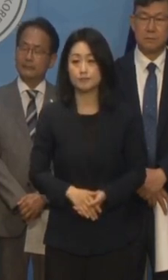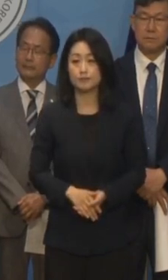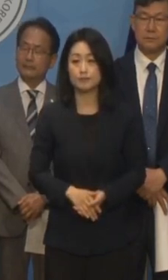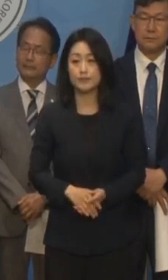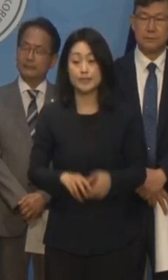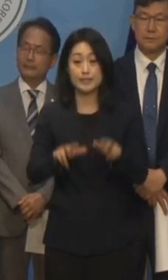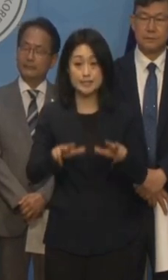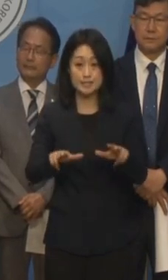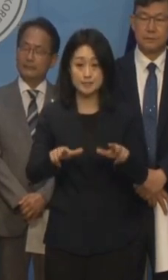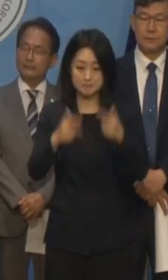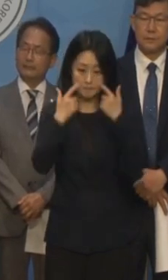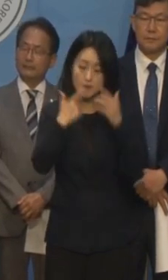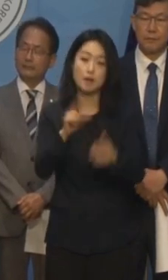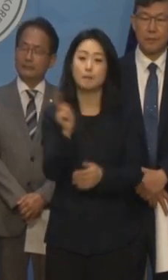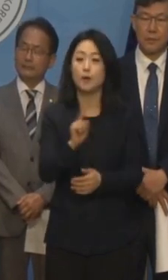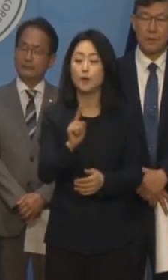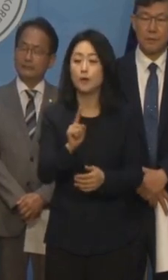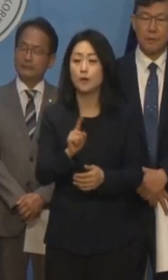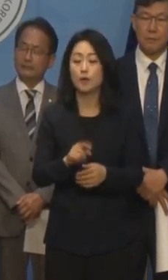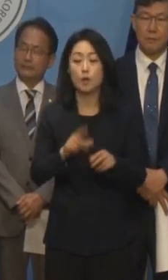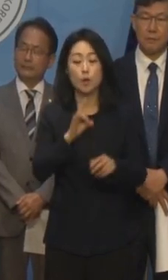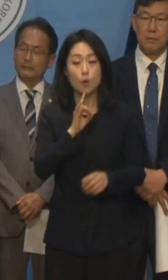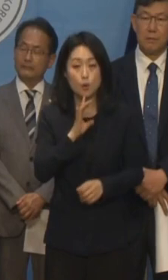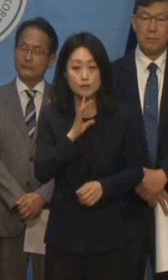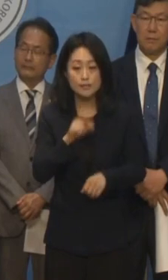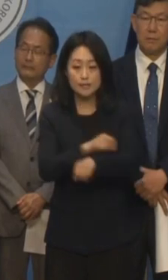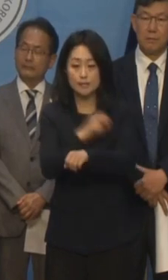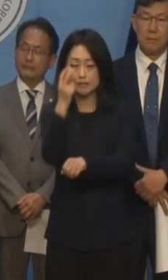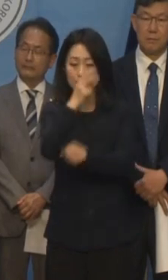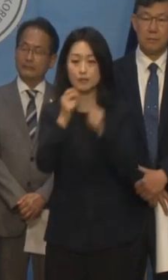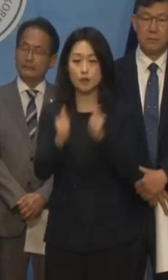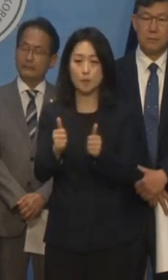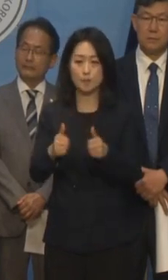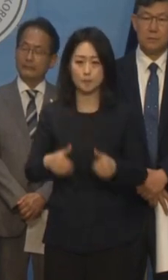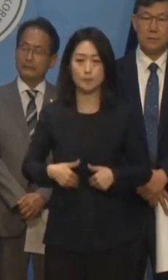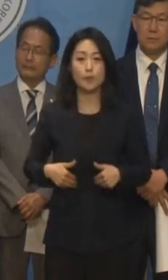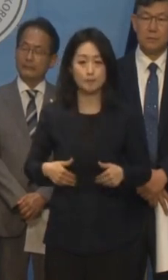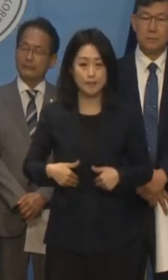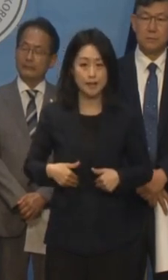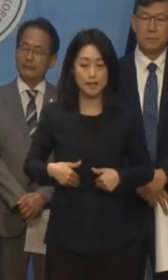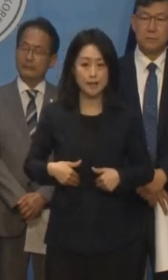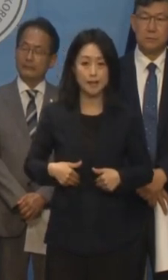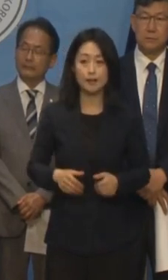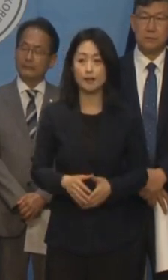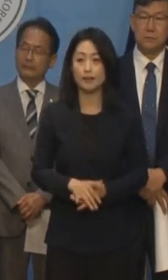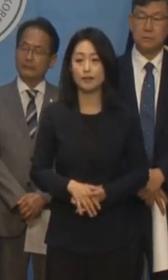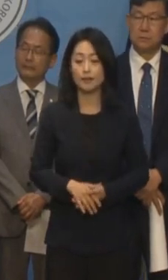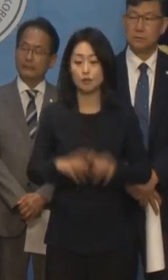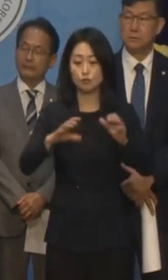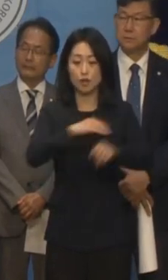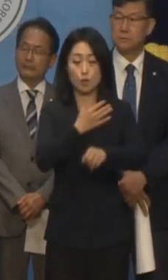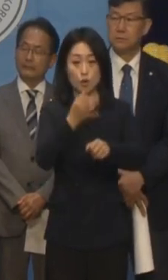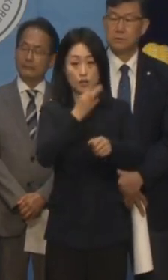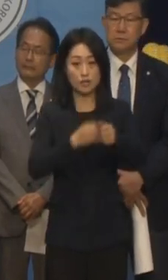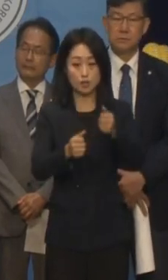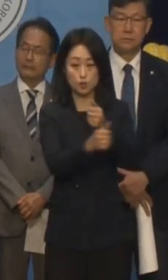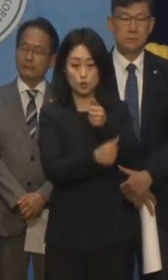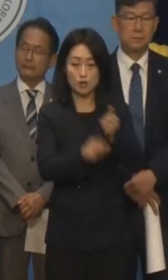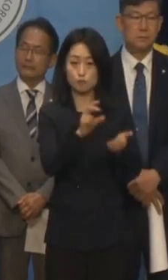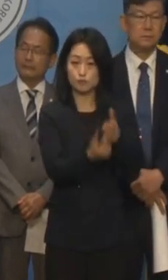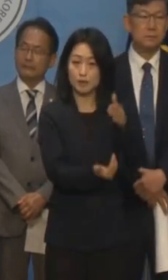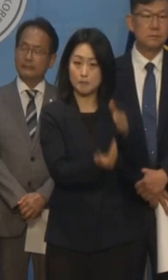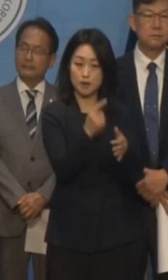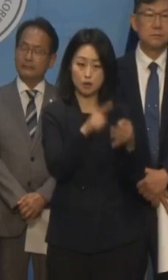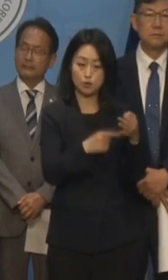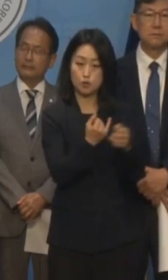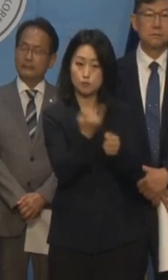사안은 명백해졌습니다. 오직 특검만이 답입니다. 역설적으로 권익위의 만행으로 김건희